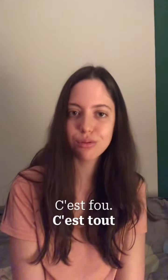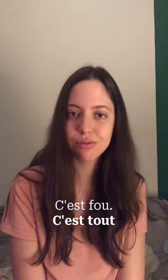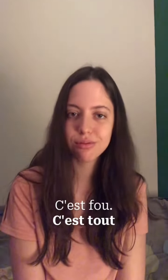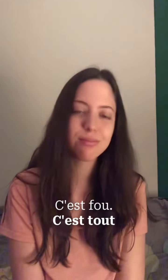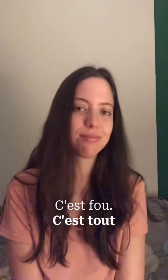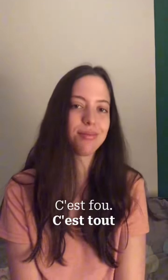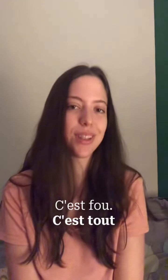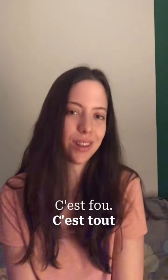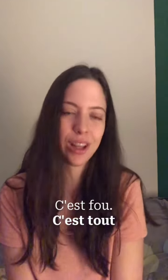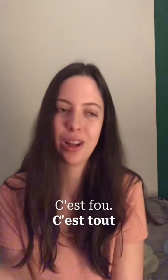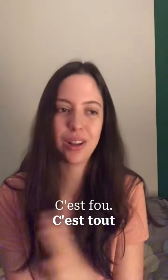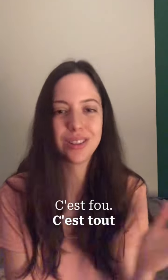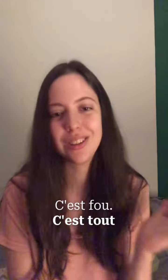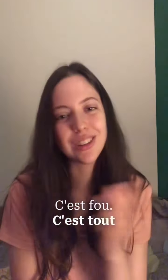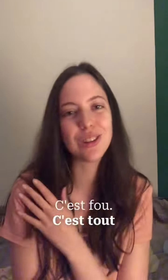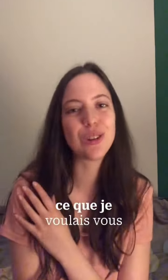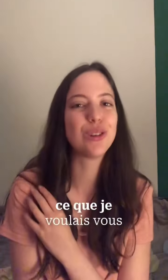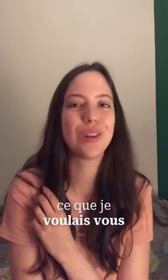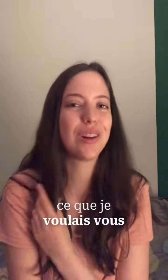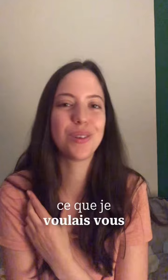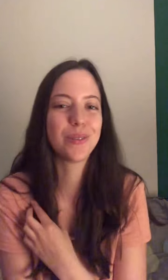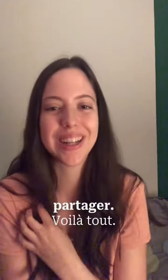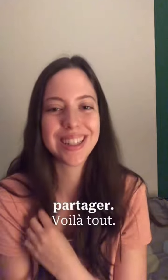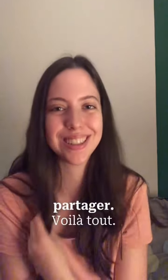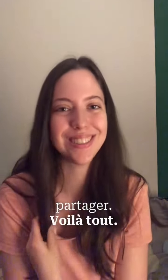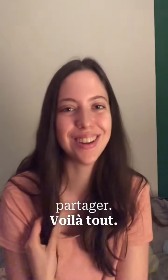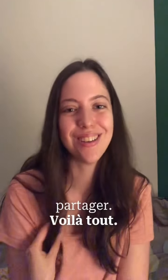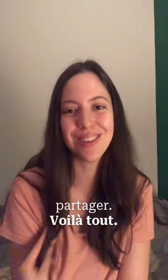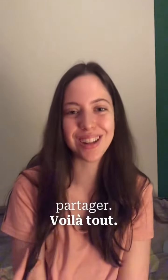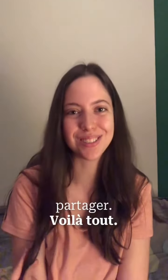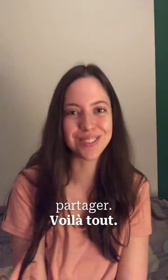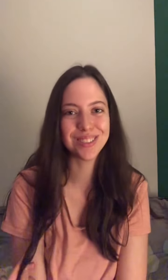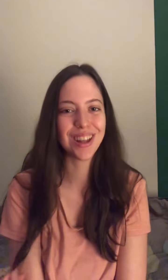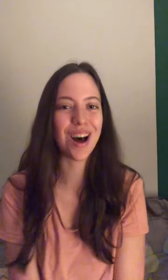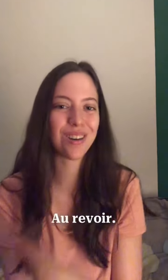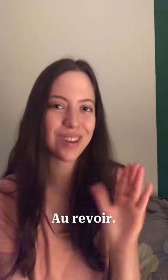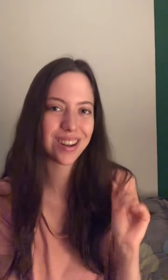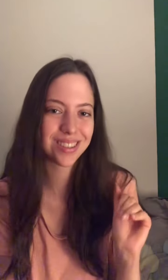Et c'est ce que je voulais vous partager. Voilà tout. Au revoir.